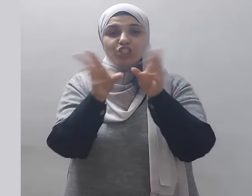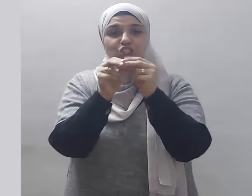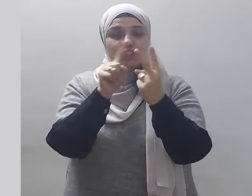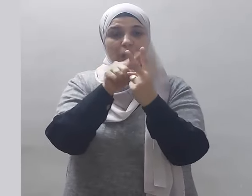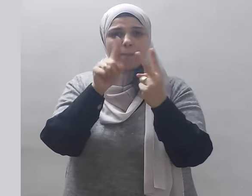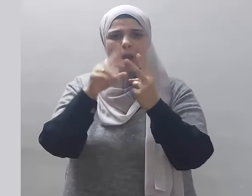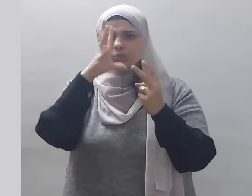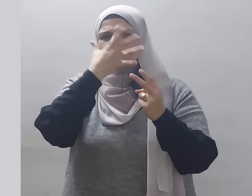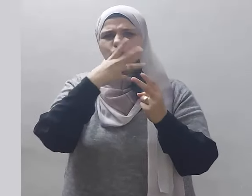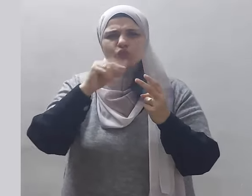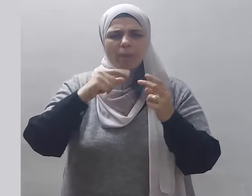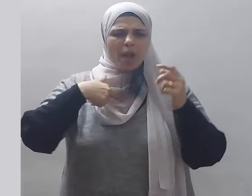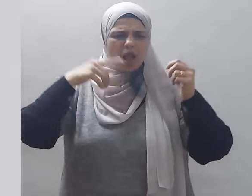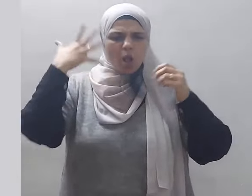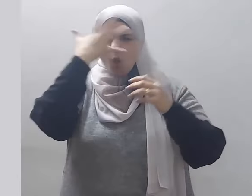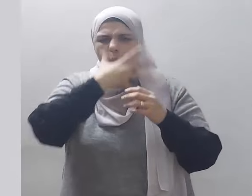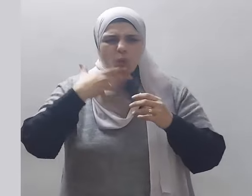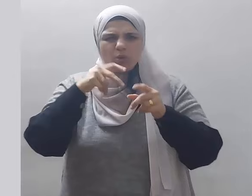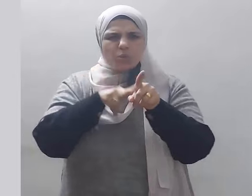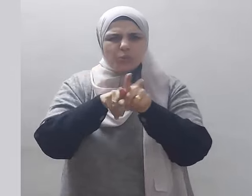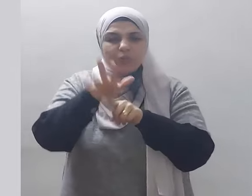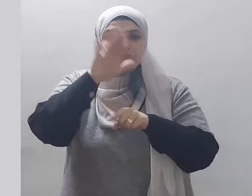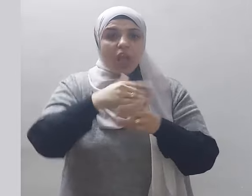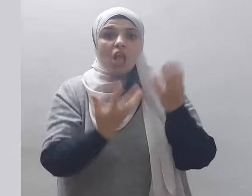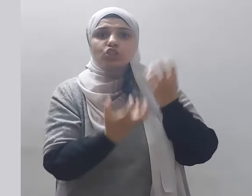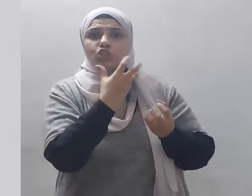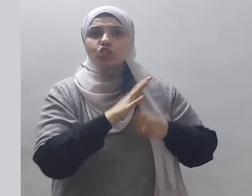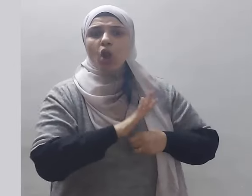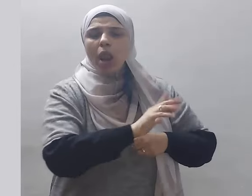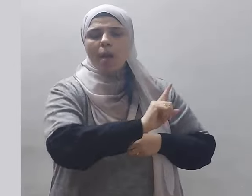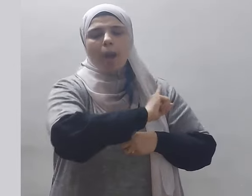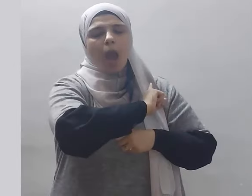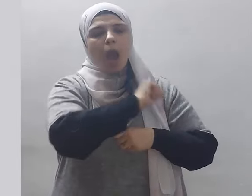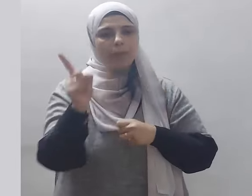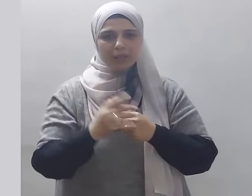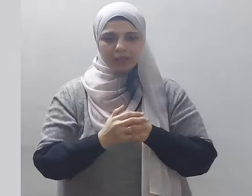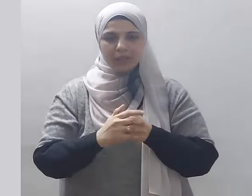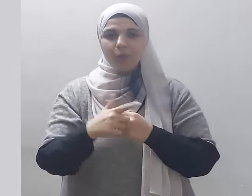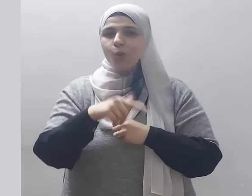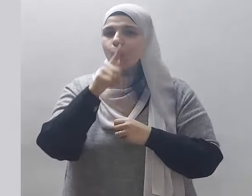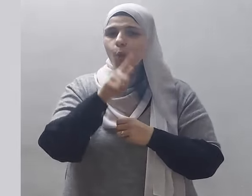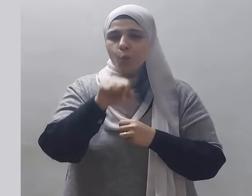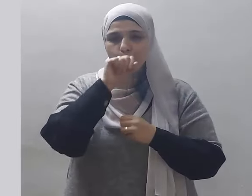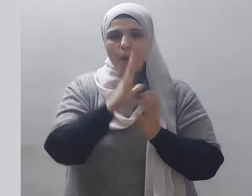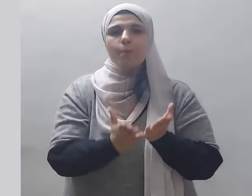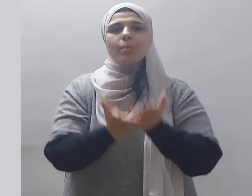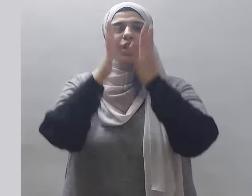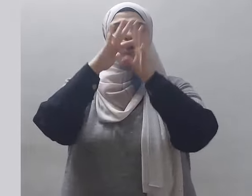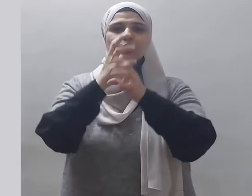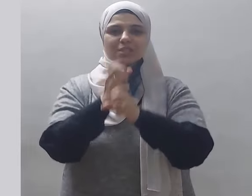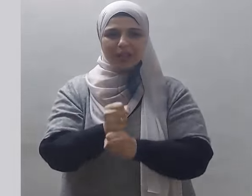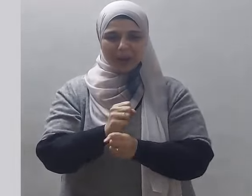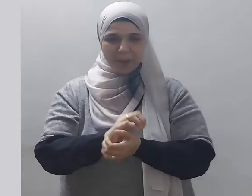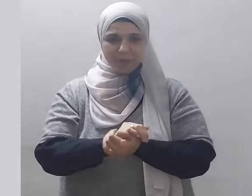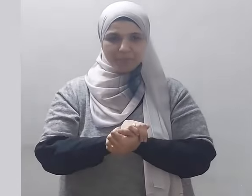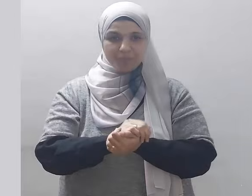ودخان جهنم في جوف عبد ابدا ويقول عليه الصلاه والسلام كل ميت